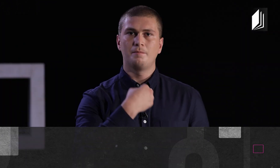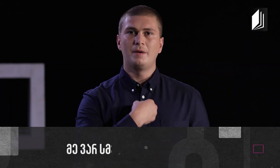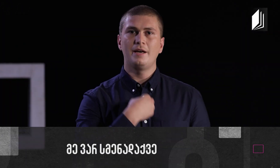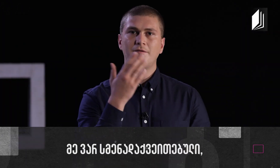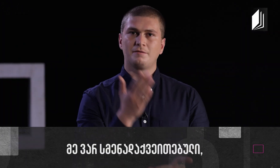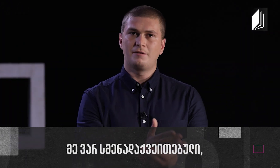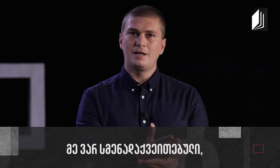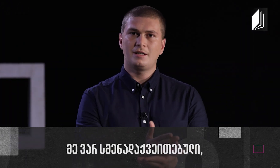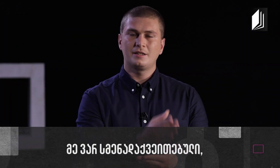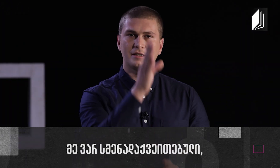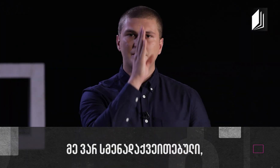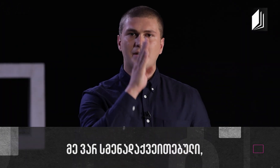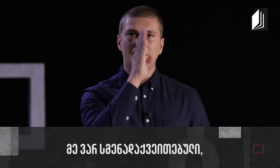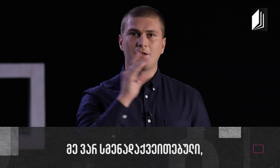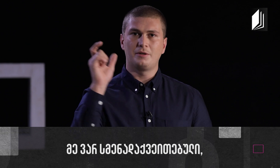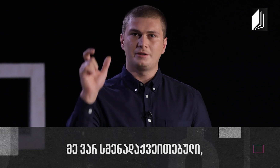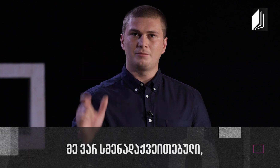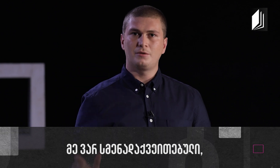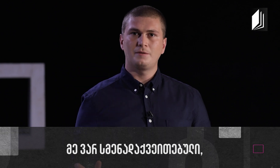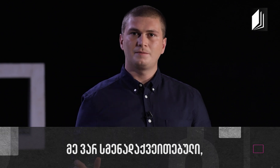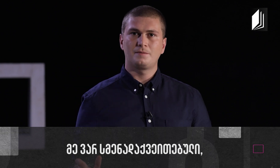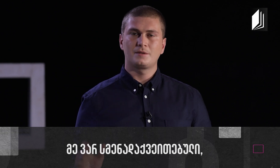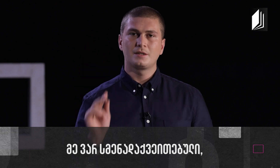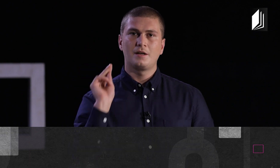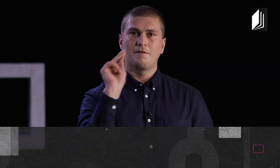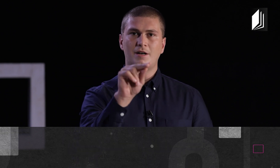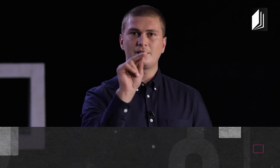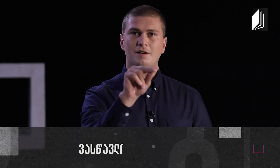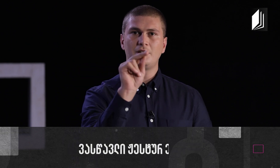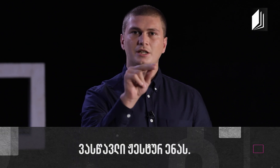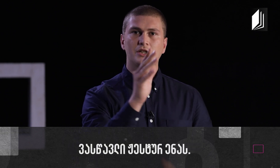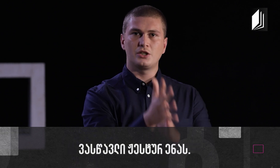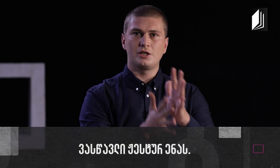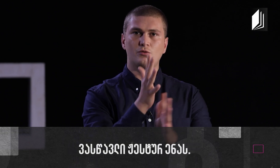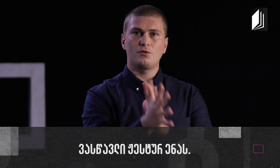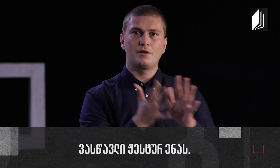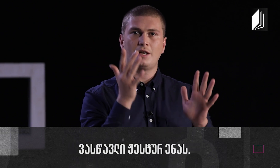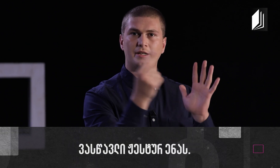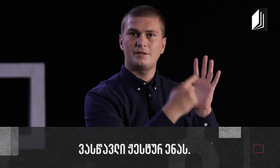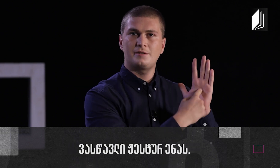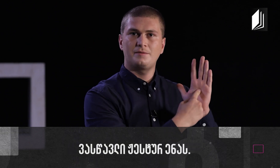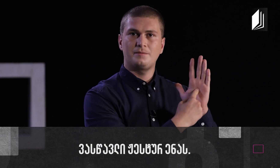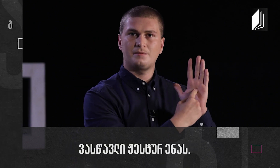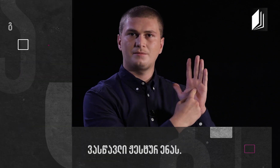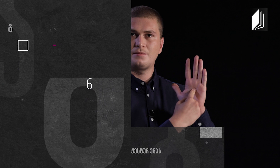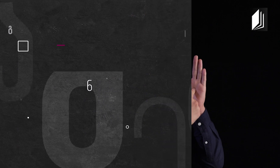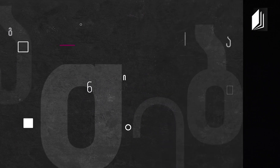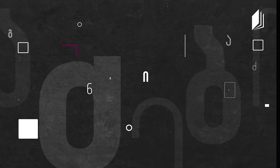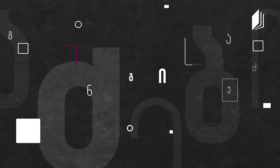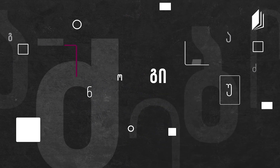მე ვარ სმენა დაქვეითებული. ვასწავლი ჟესტურ ენას.